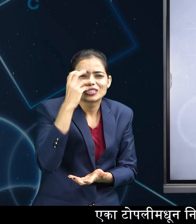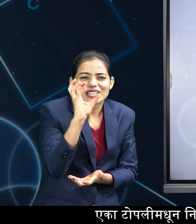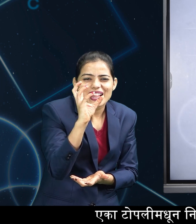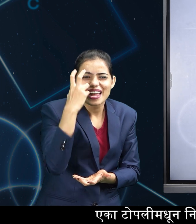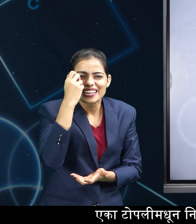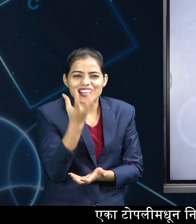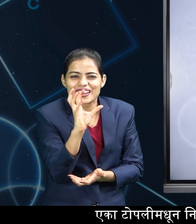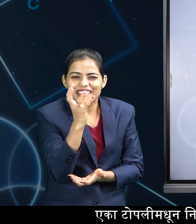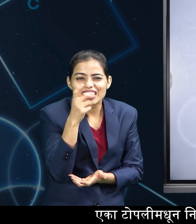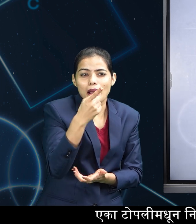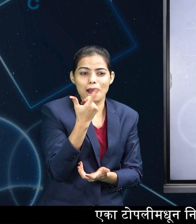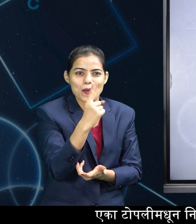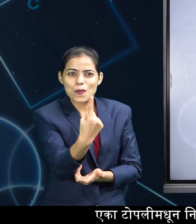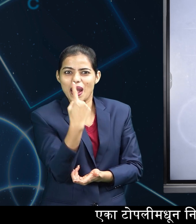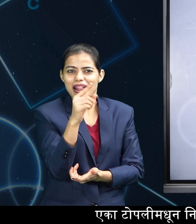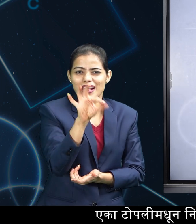ग्राममध्ये विचार करा.